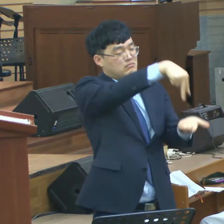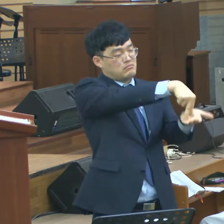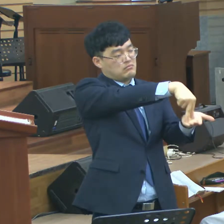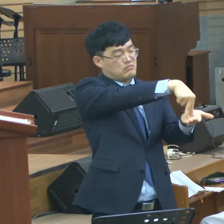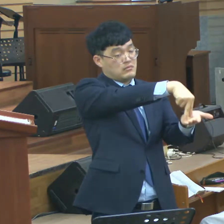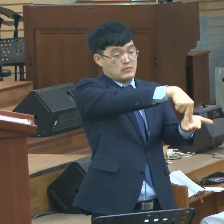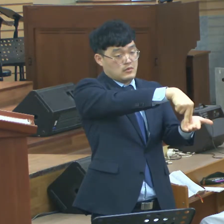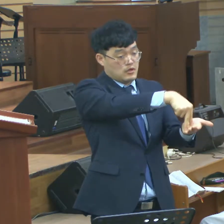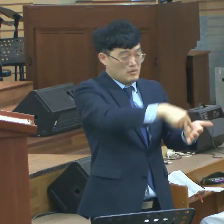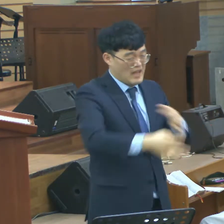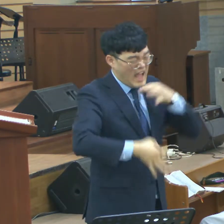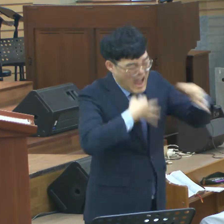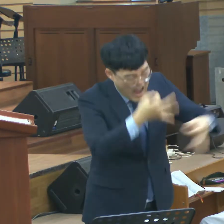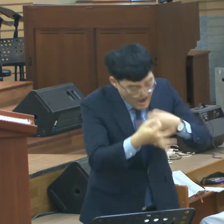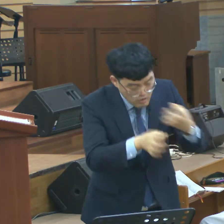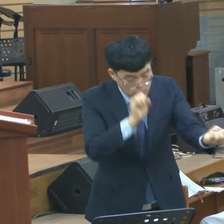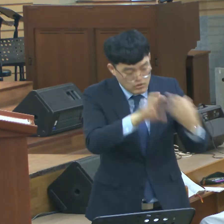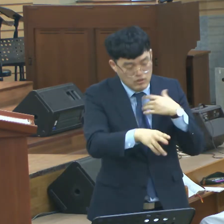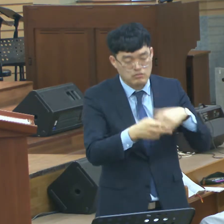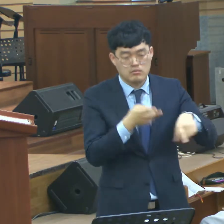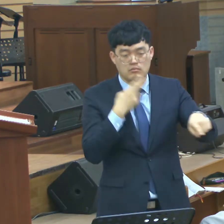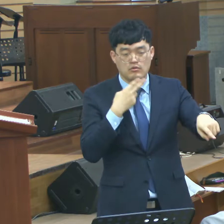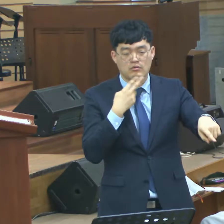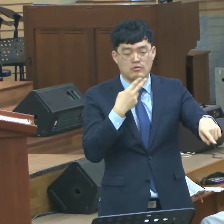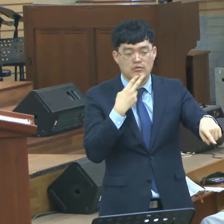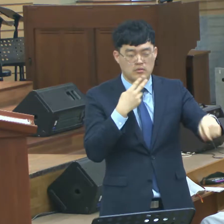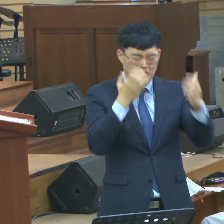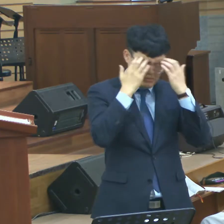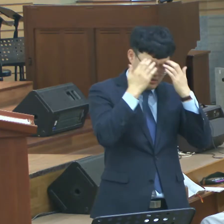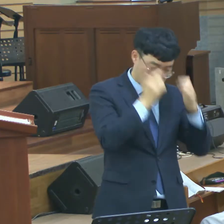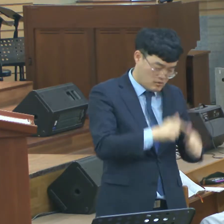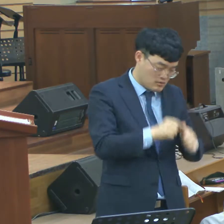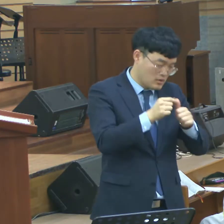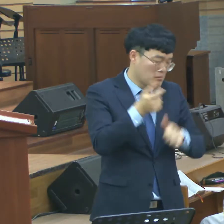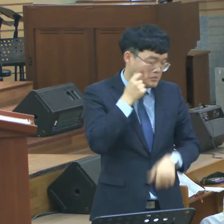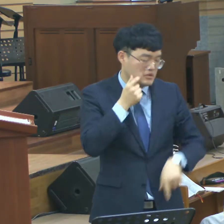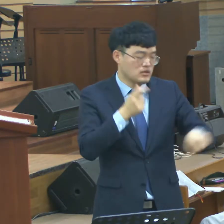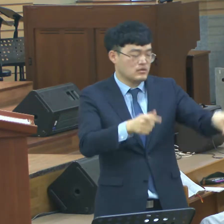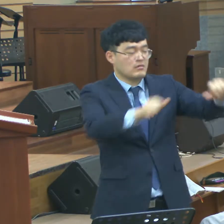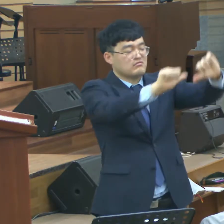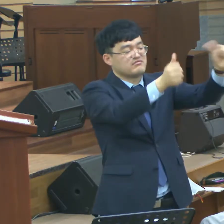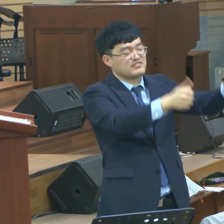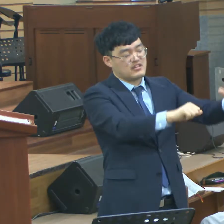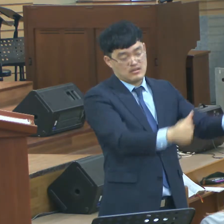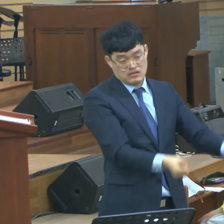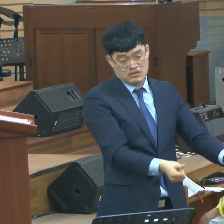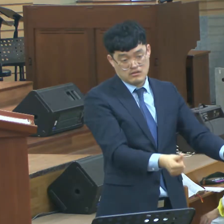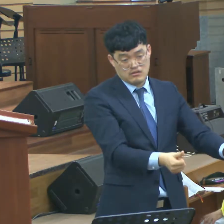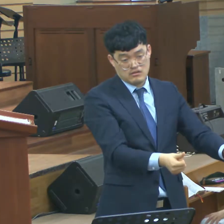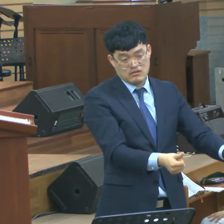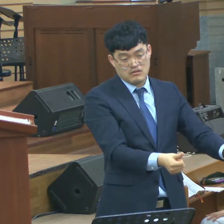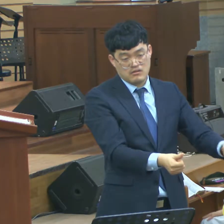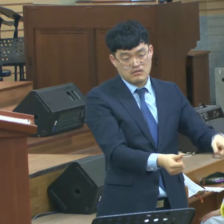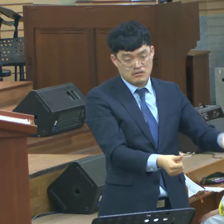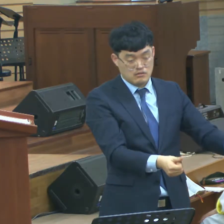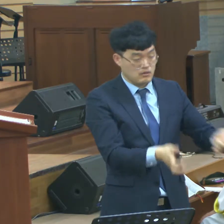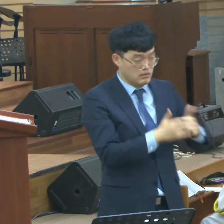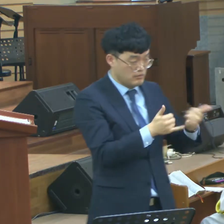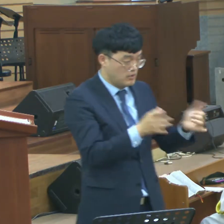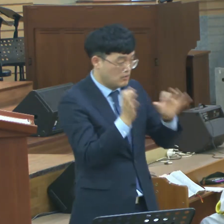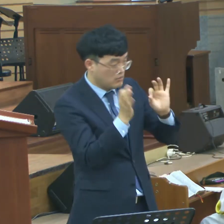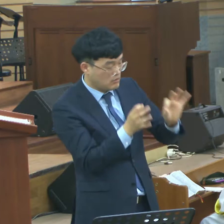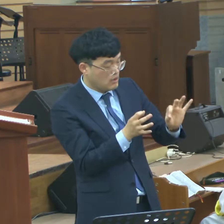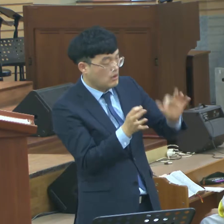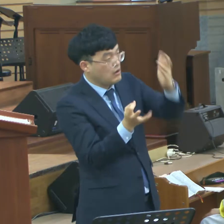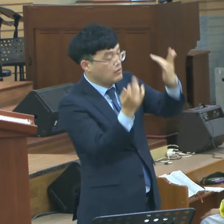부르짖어도 대답하지 못하고 고난에서 건져내지도 못하는 게 우상이다 했는데 사람들은 바알이